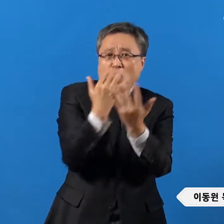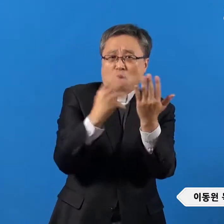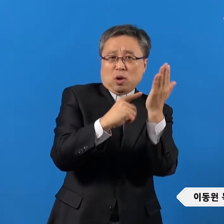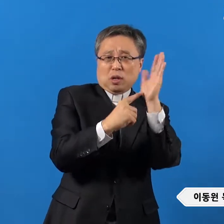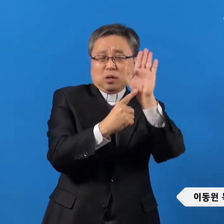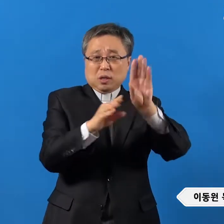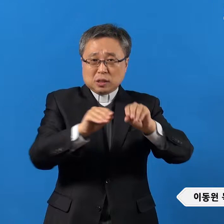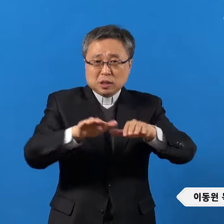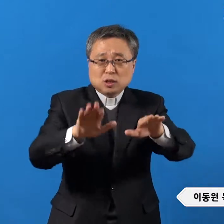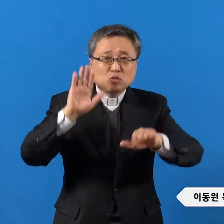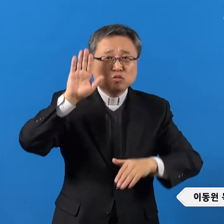나타났습니다.